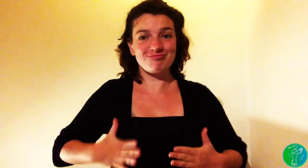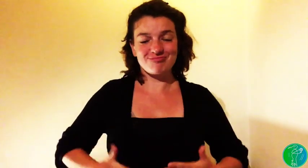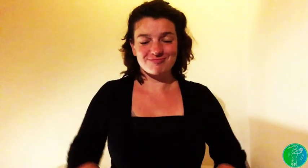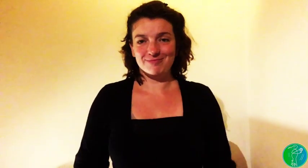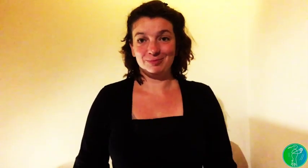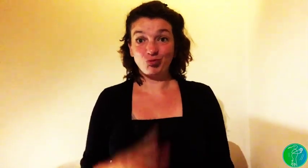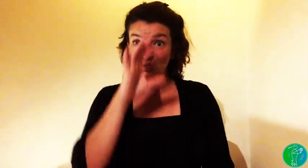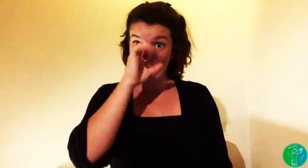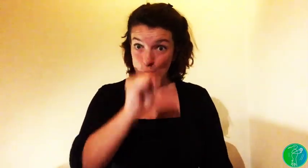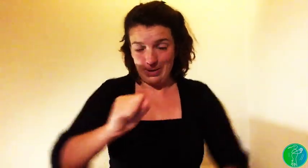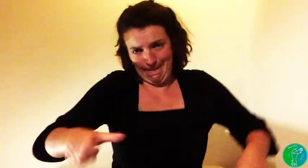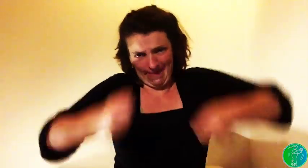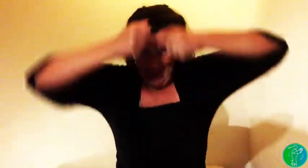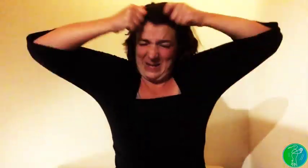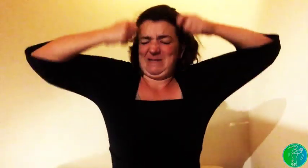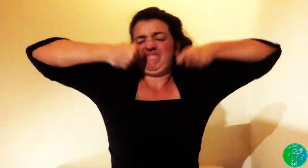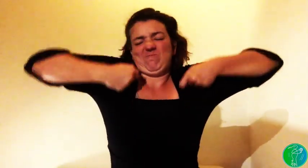paire de bas écarlates.